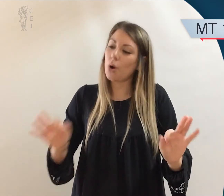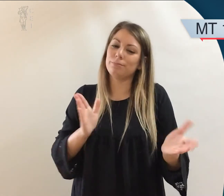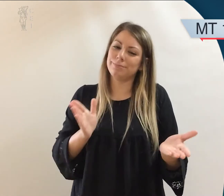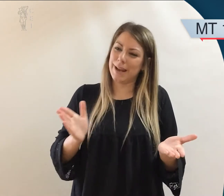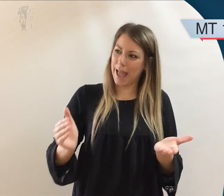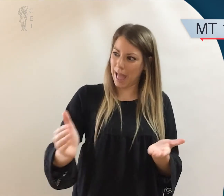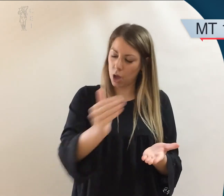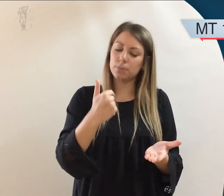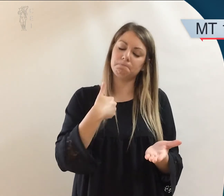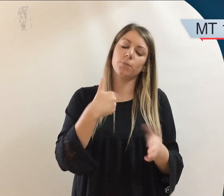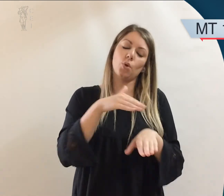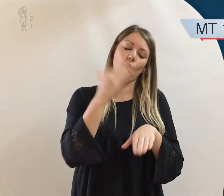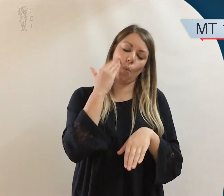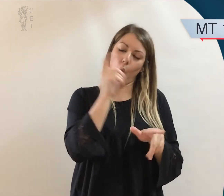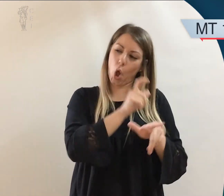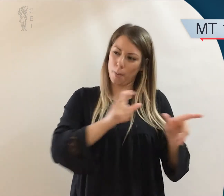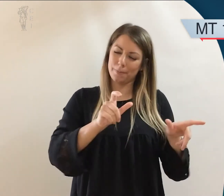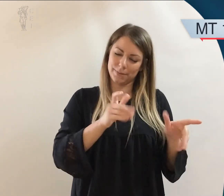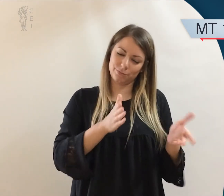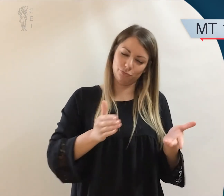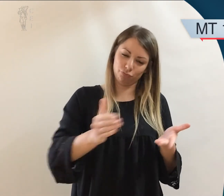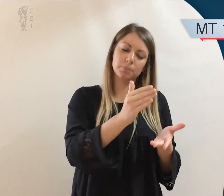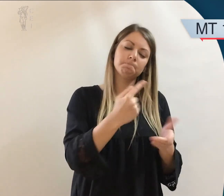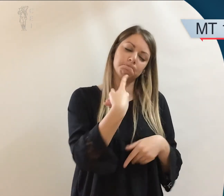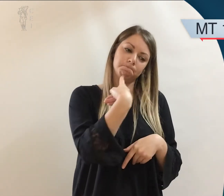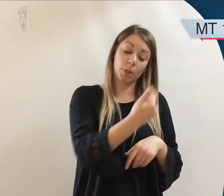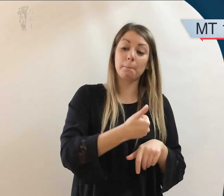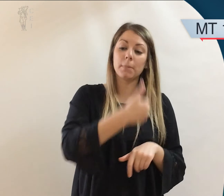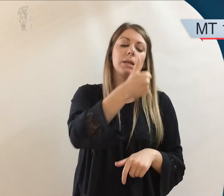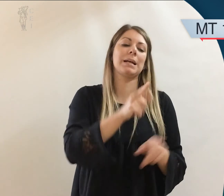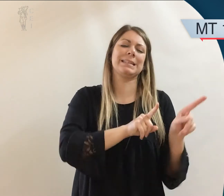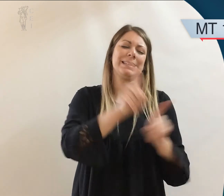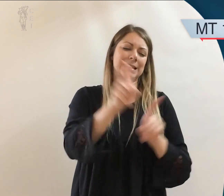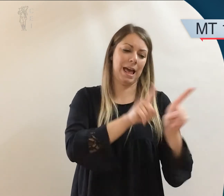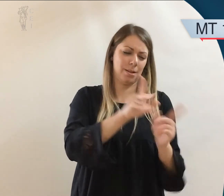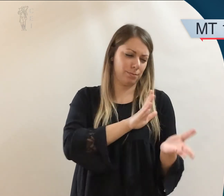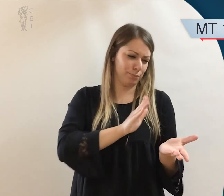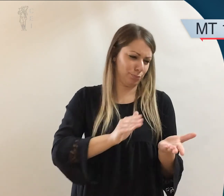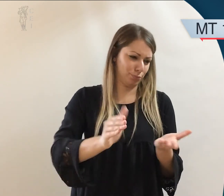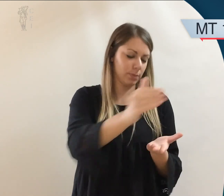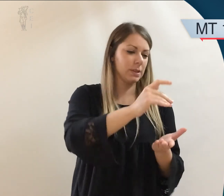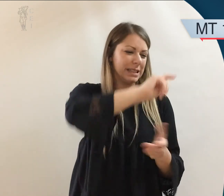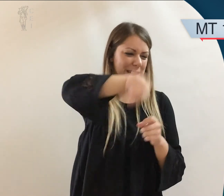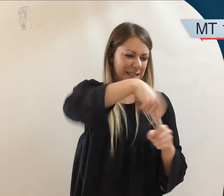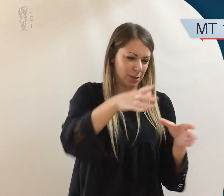mietitura dirò ai miei di tori raccogliete prima la zizzania e legate line fasci per